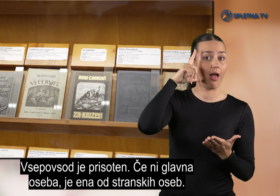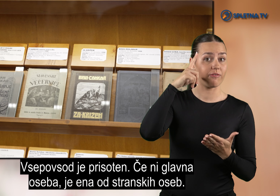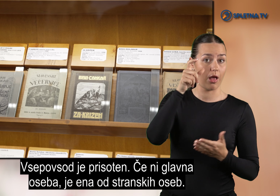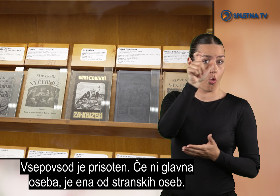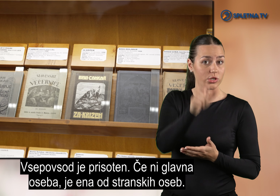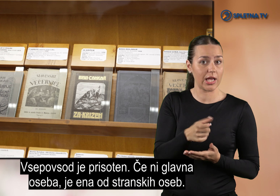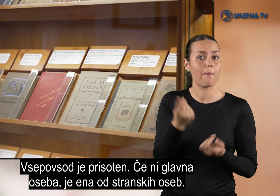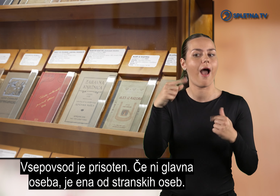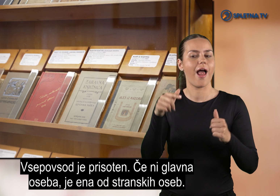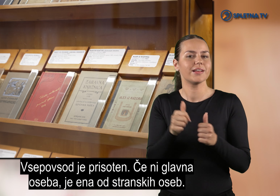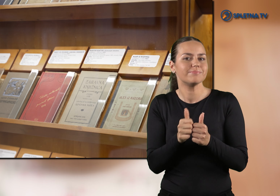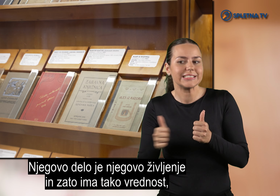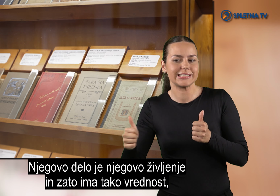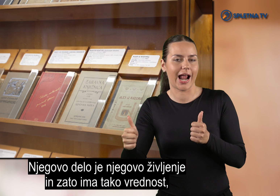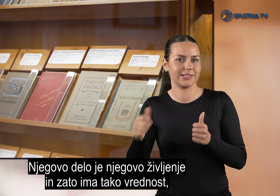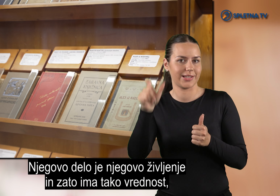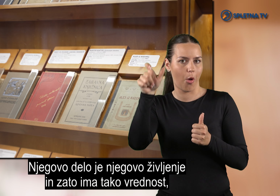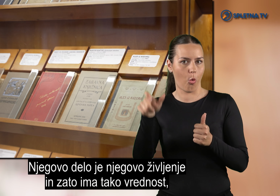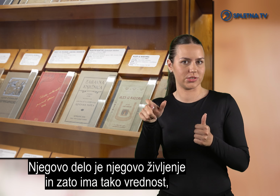oseb. Njegovo delo